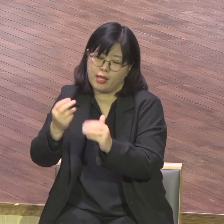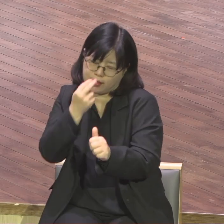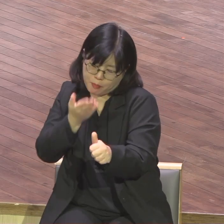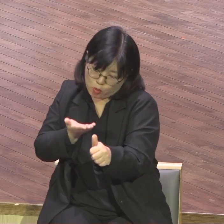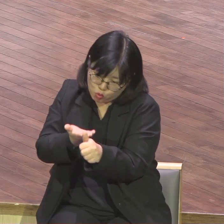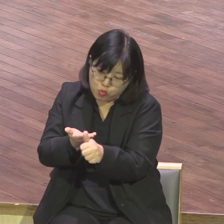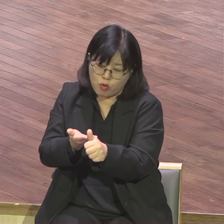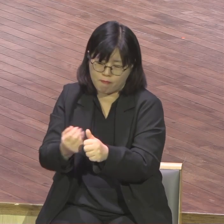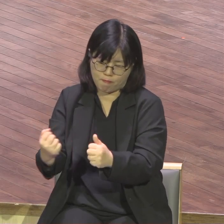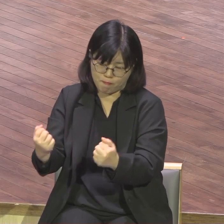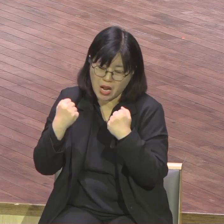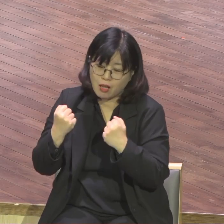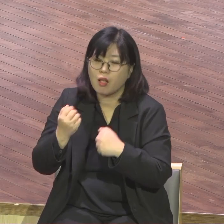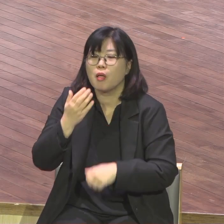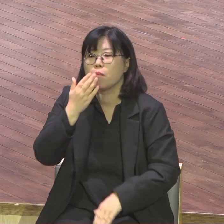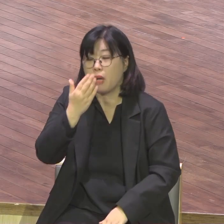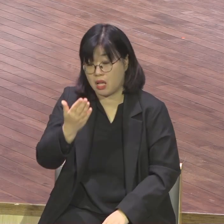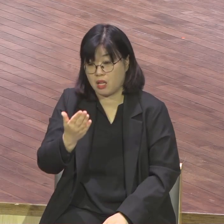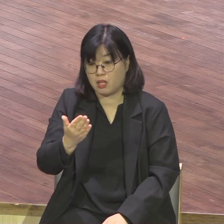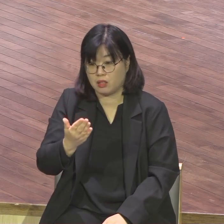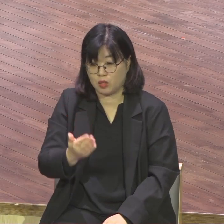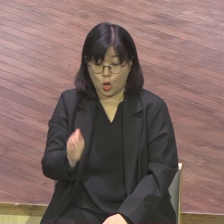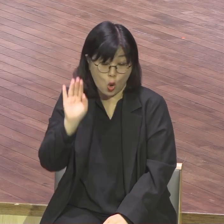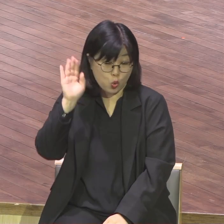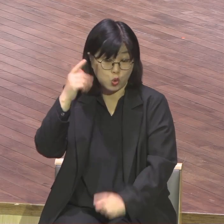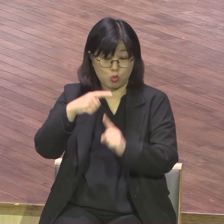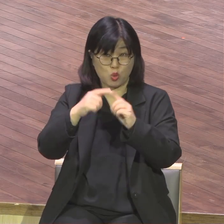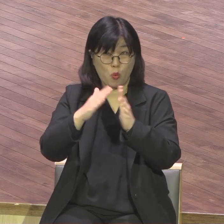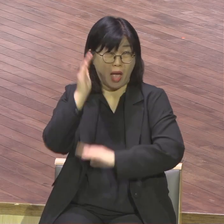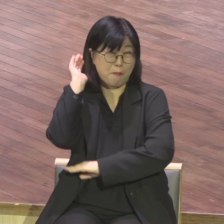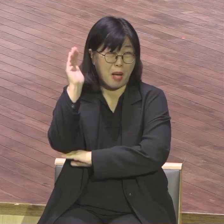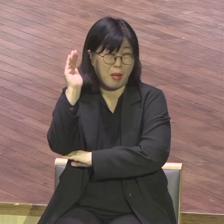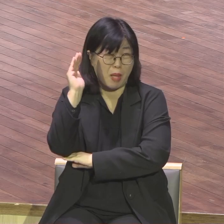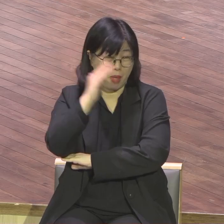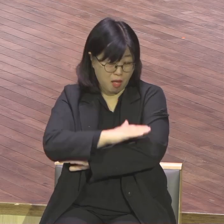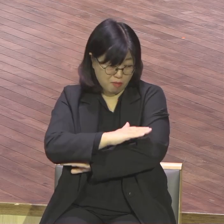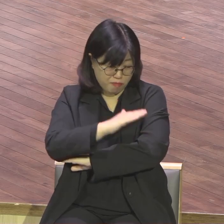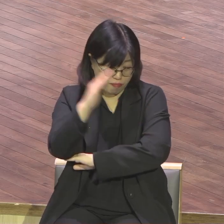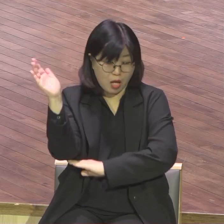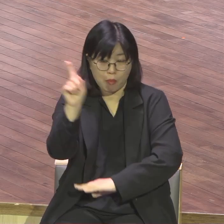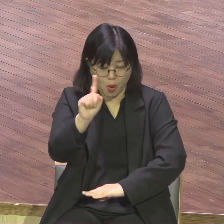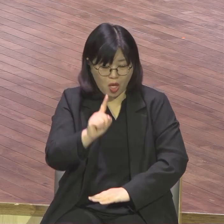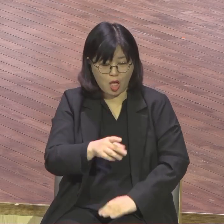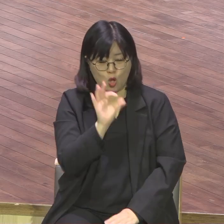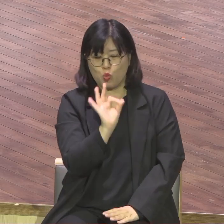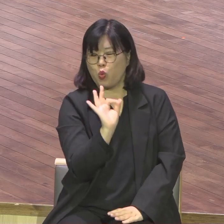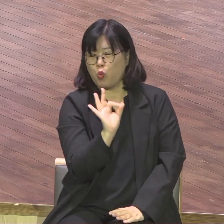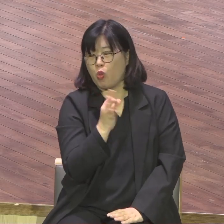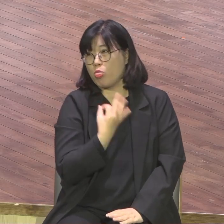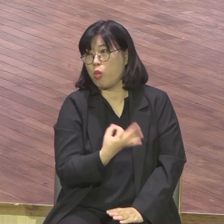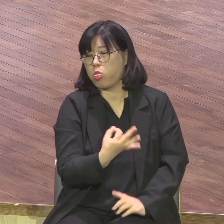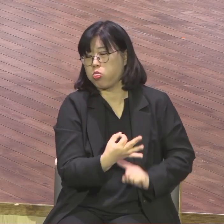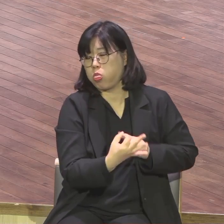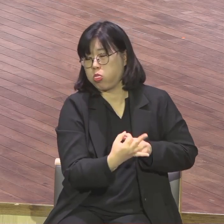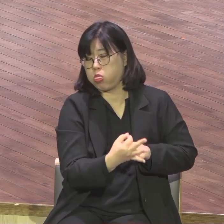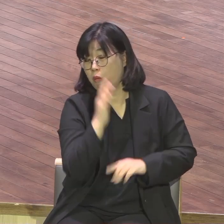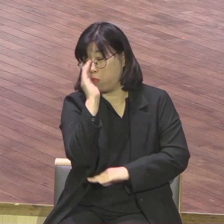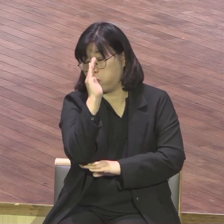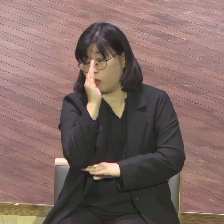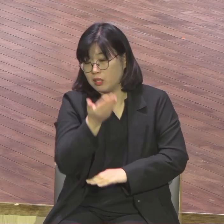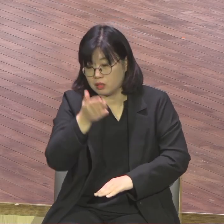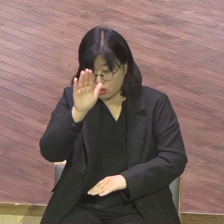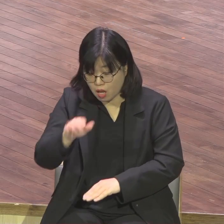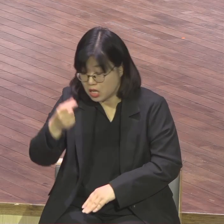차이점이다. 현대교회는 돈 내는 것을 강조하지만 초대교회는 기도한 것을 강조했다. 우리가 돈을 낼